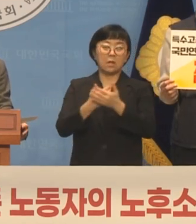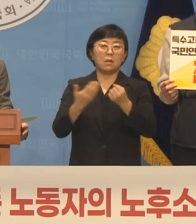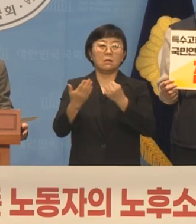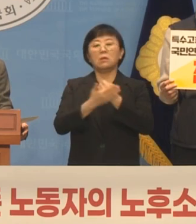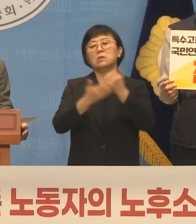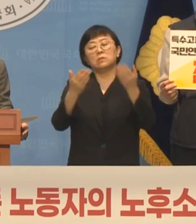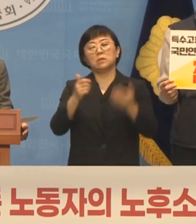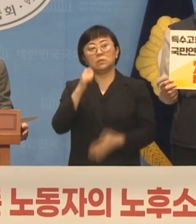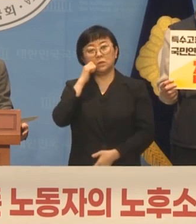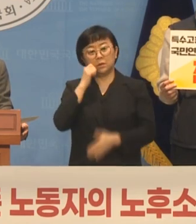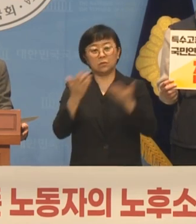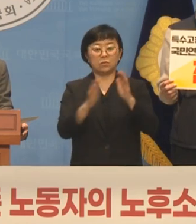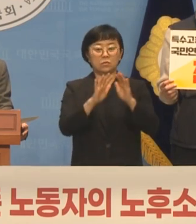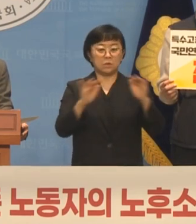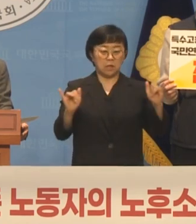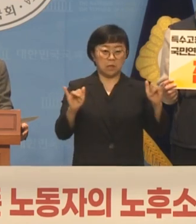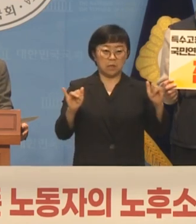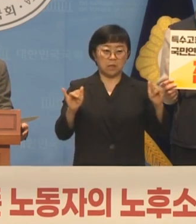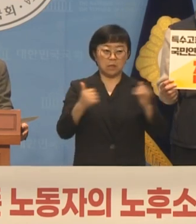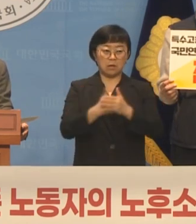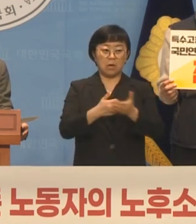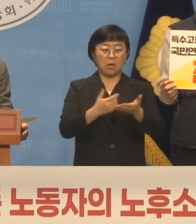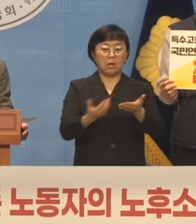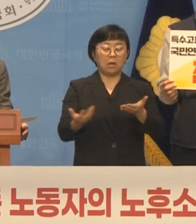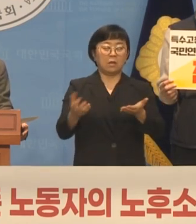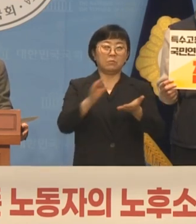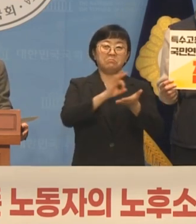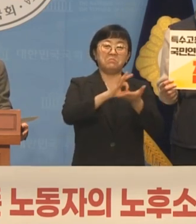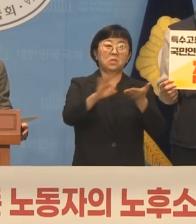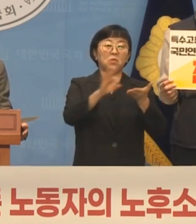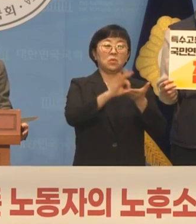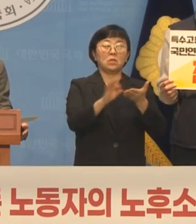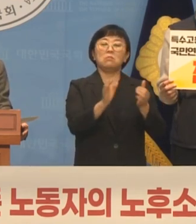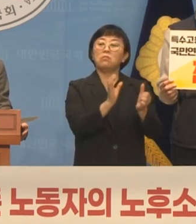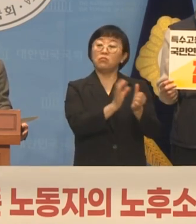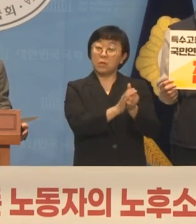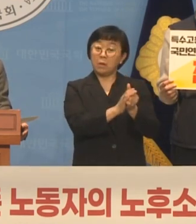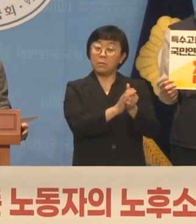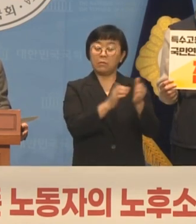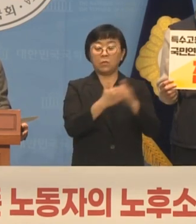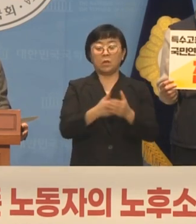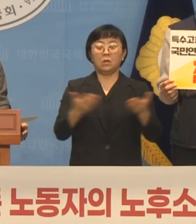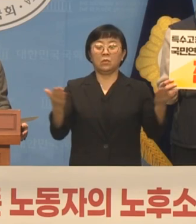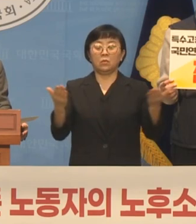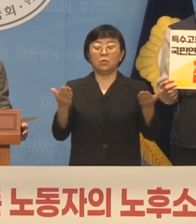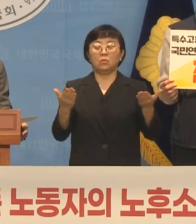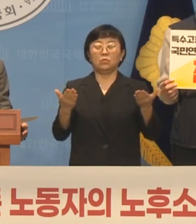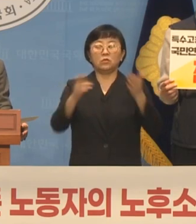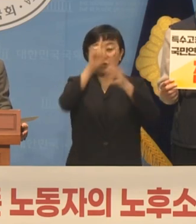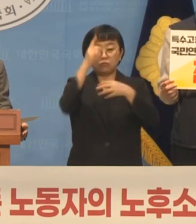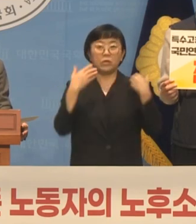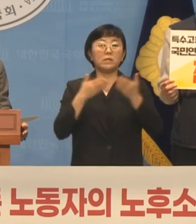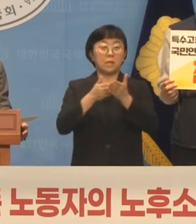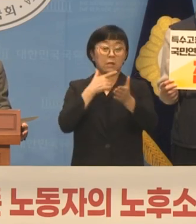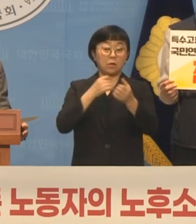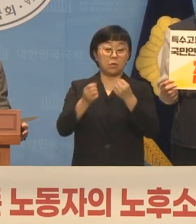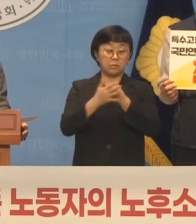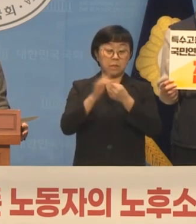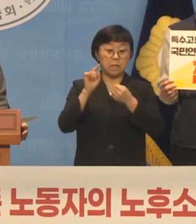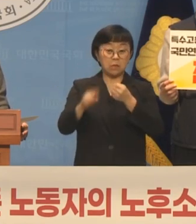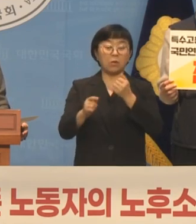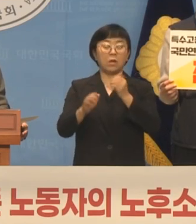인해 노동자에게 비용이 포함되어 있습니다. 정부에 제안합니다. 이